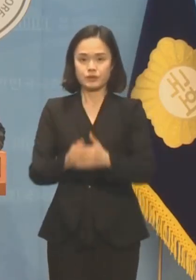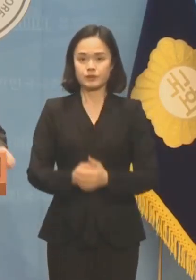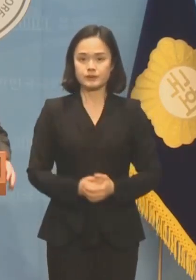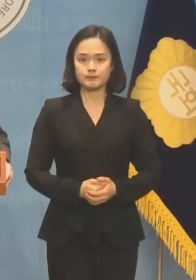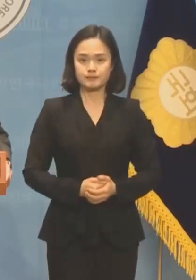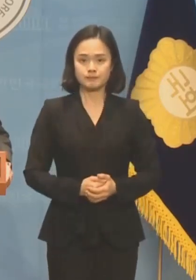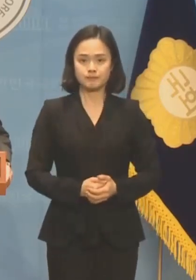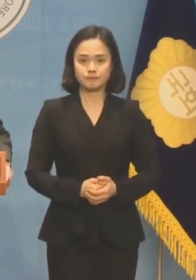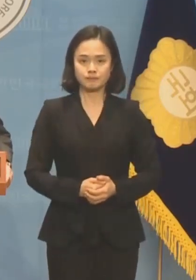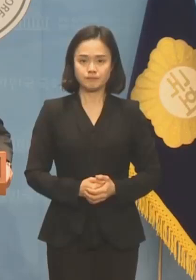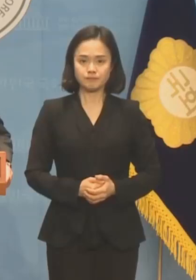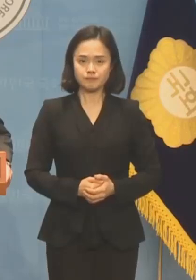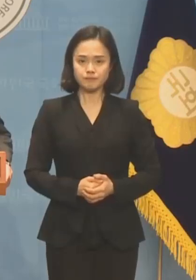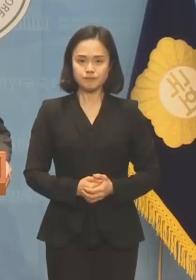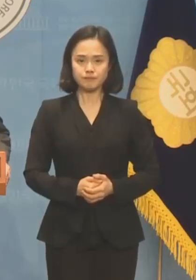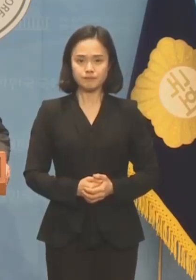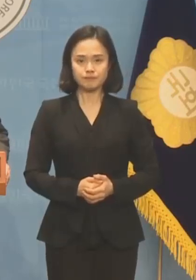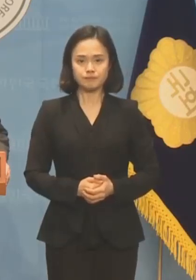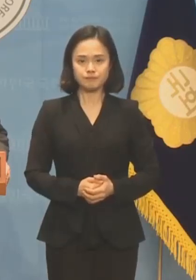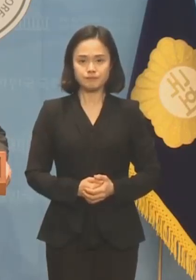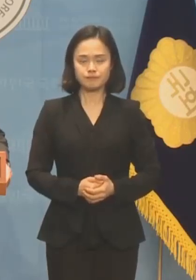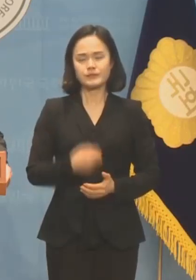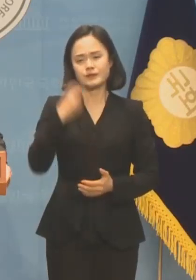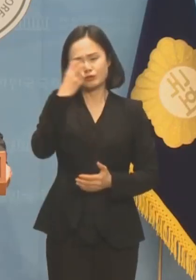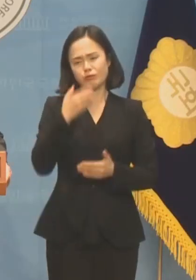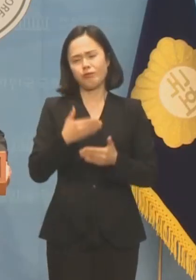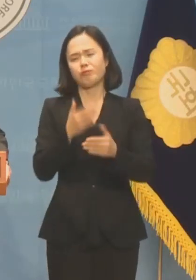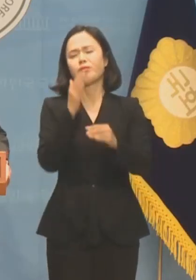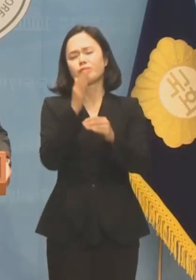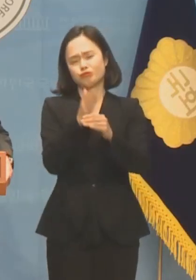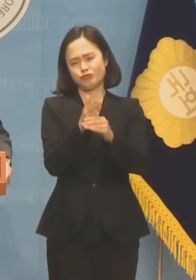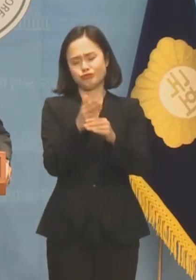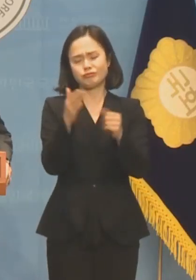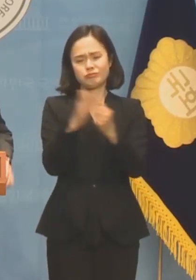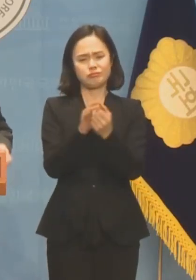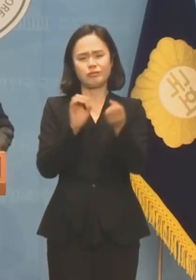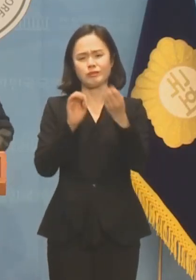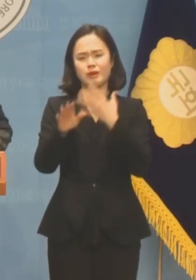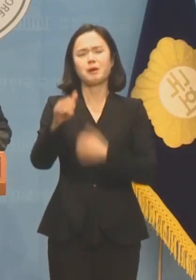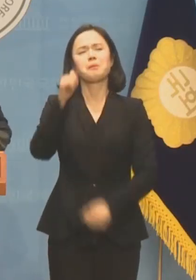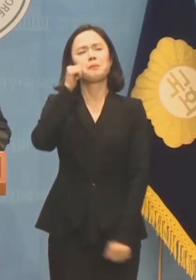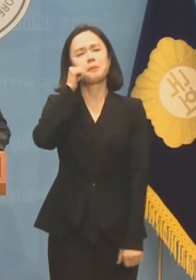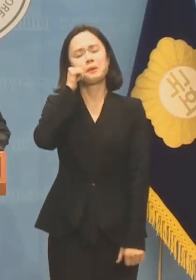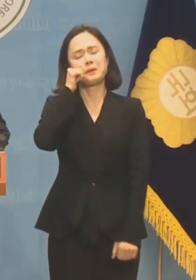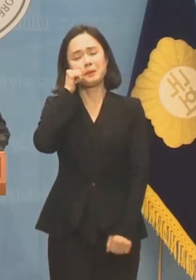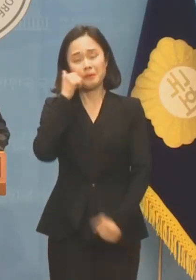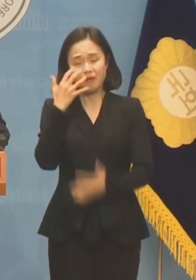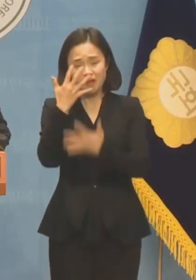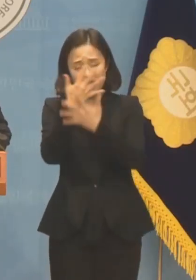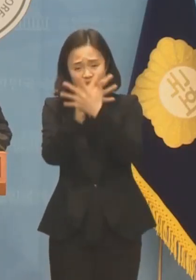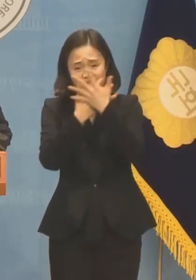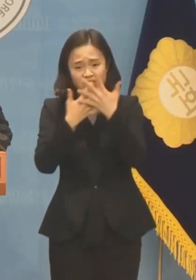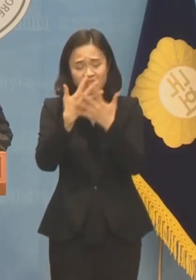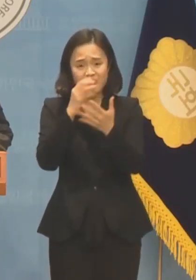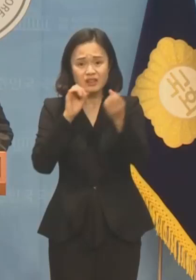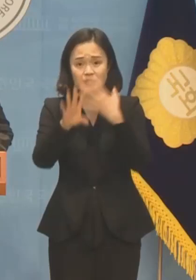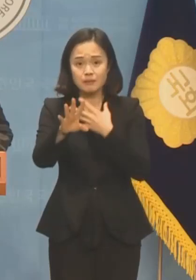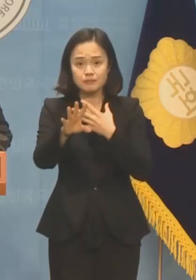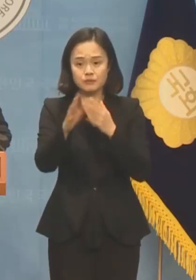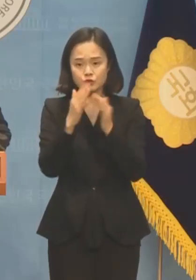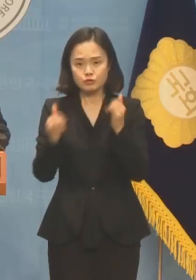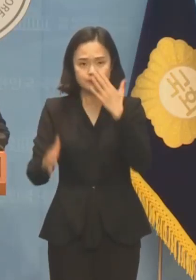수사 중인 사건이라 답변할 수 없다라는 모호한 해시는 국민을 기만하는